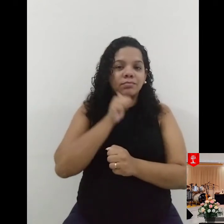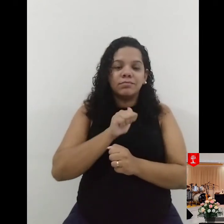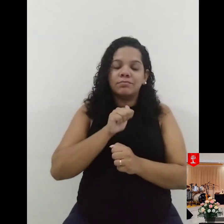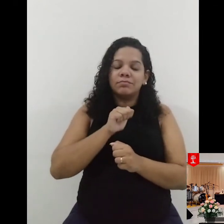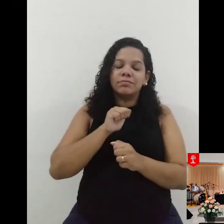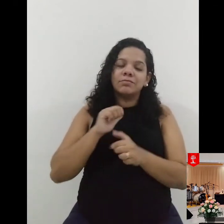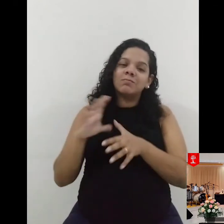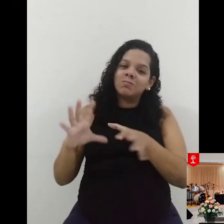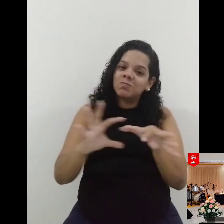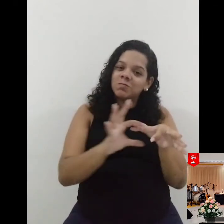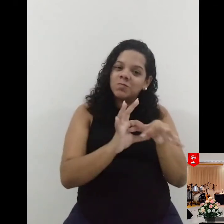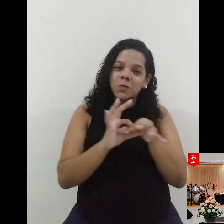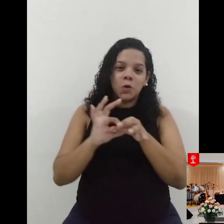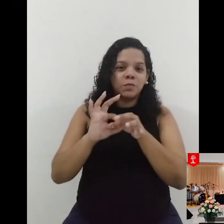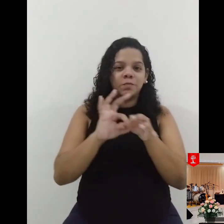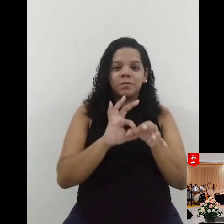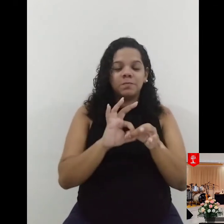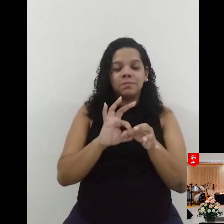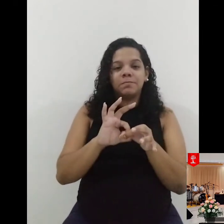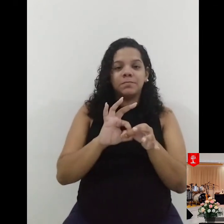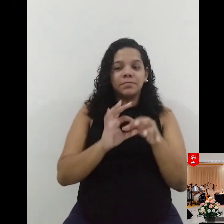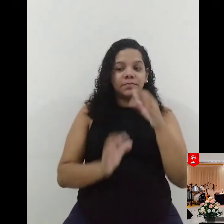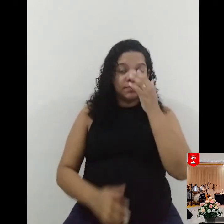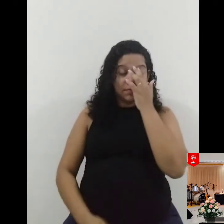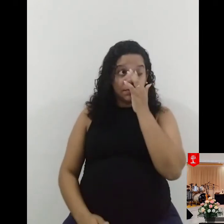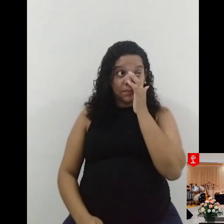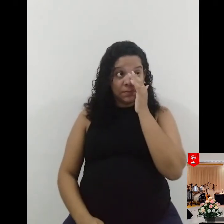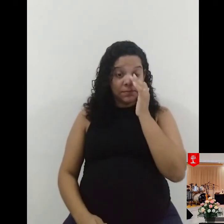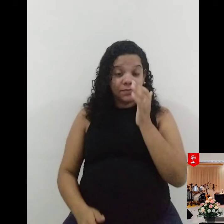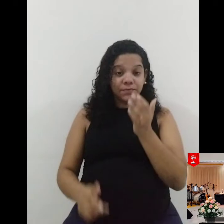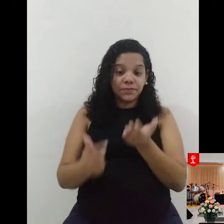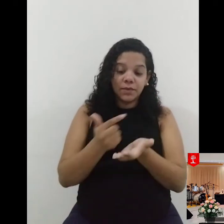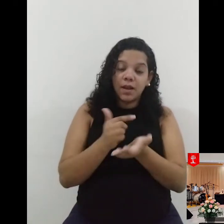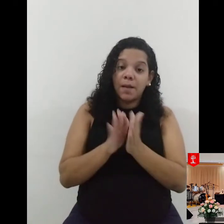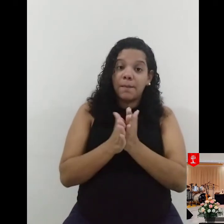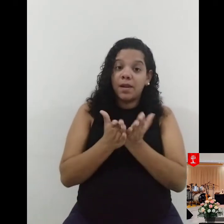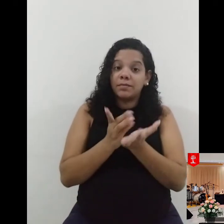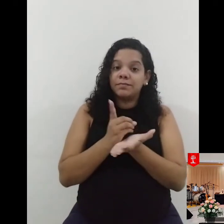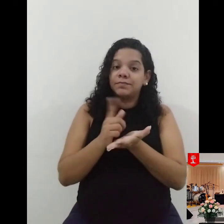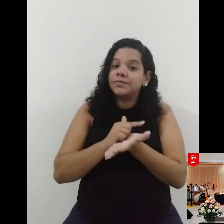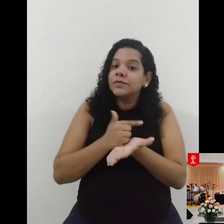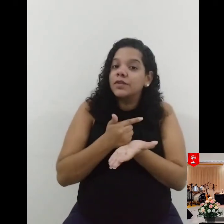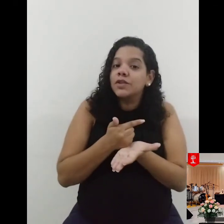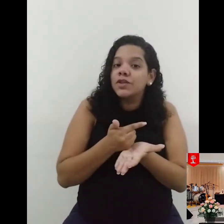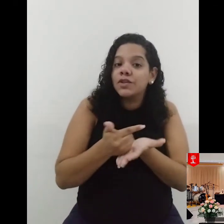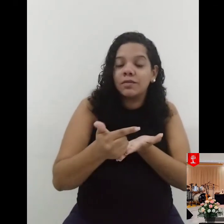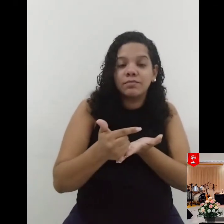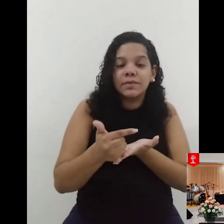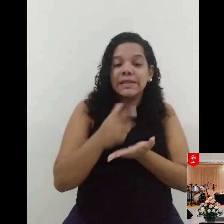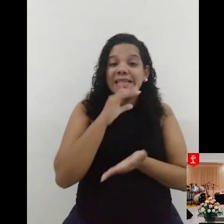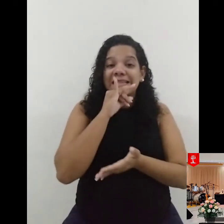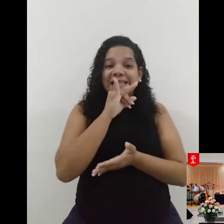Mas nesse texto, mais uma vez, Jesus recebe as visitas dos fariseus para experimentá-lo.